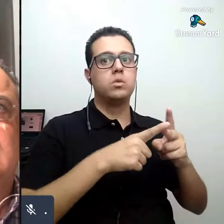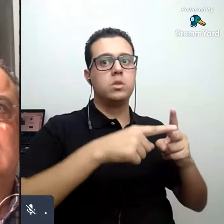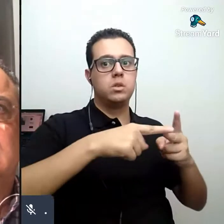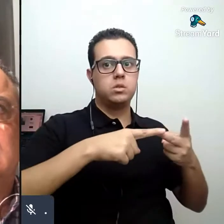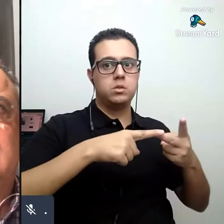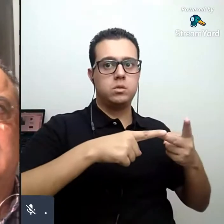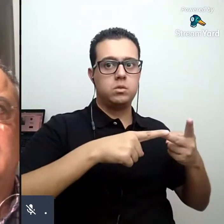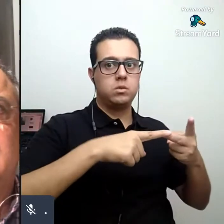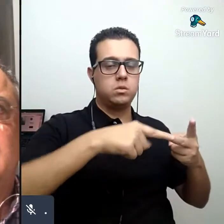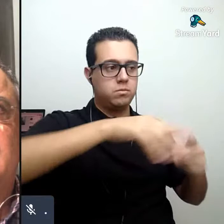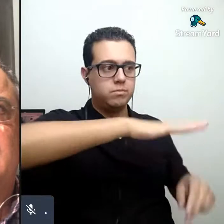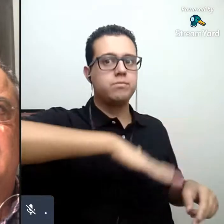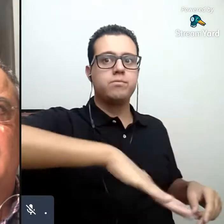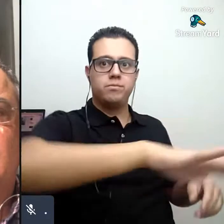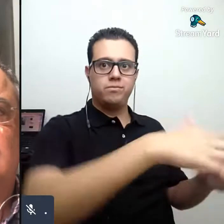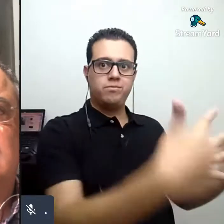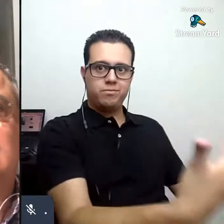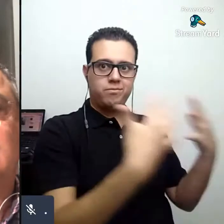cura